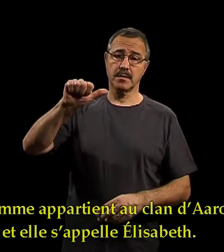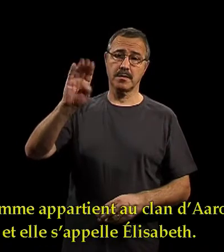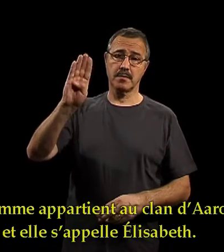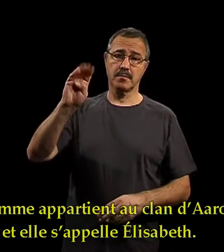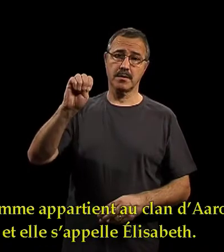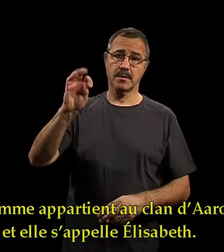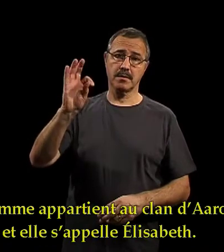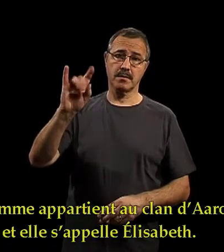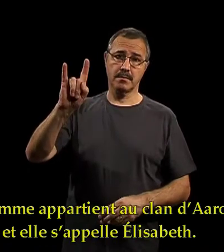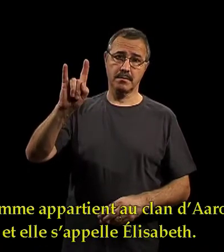Élisabeth.